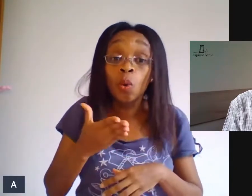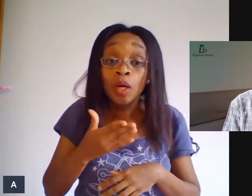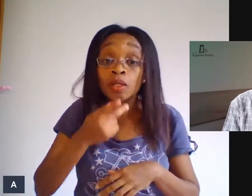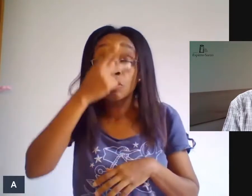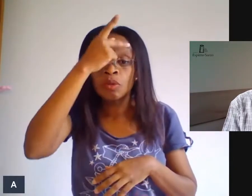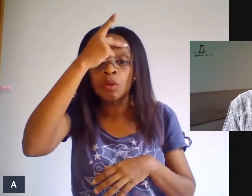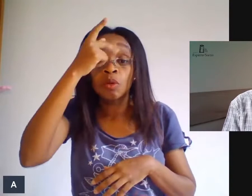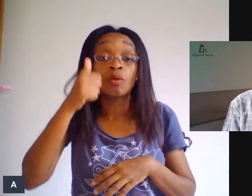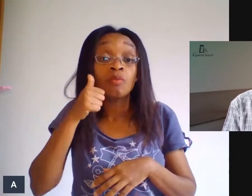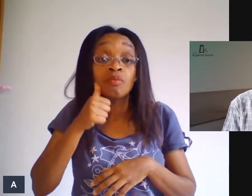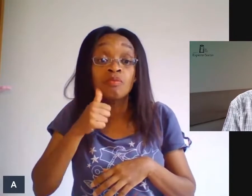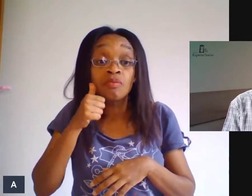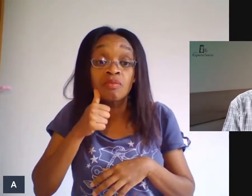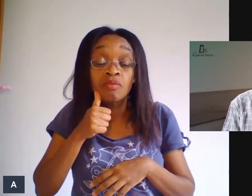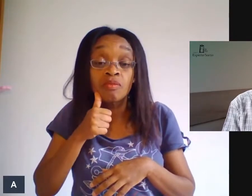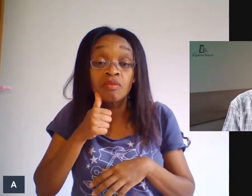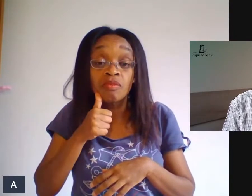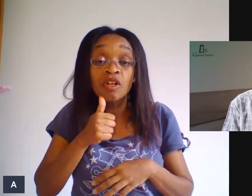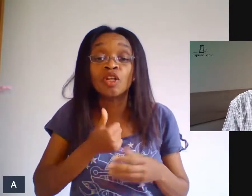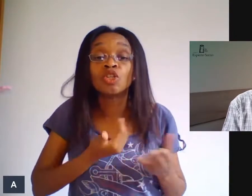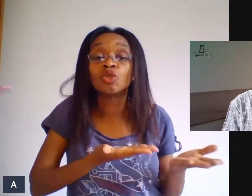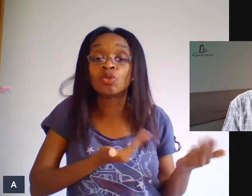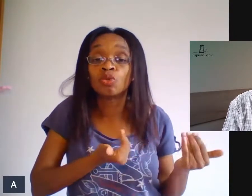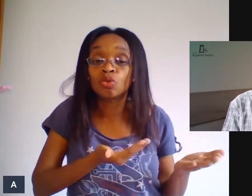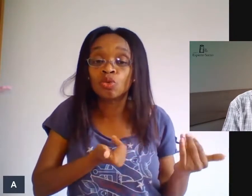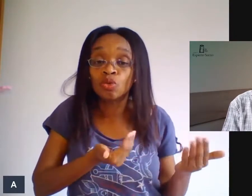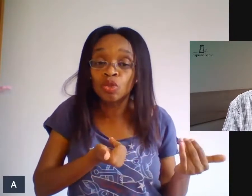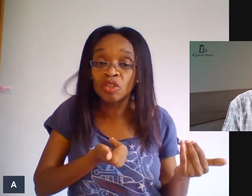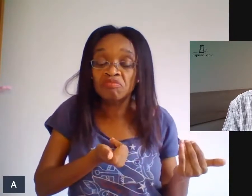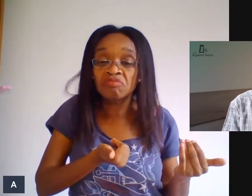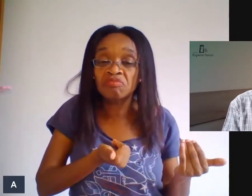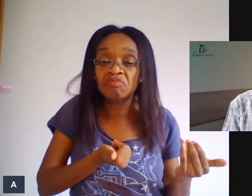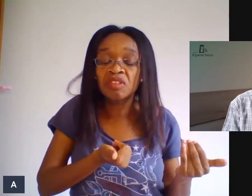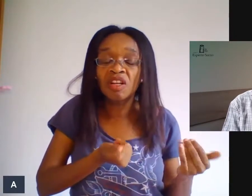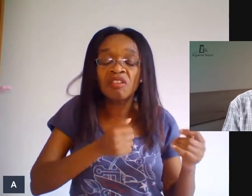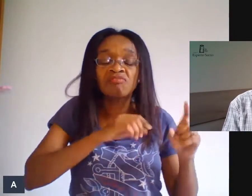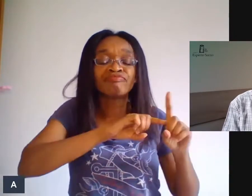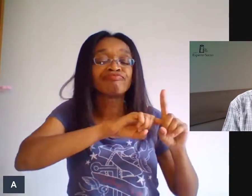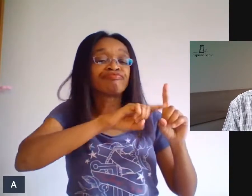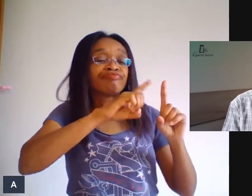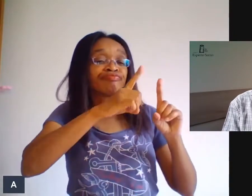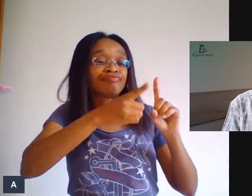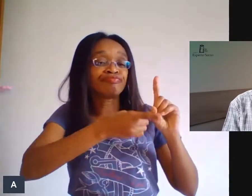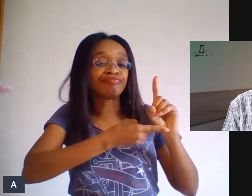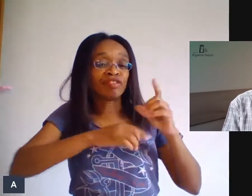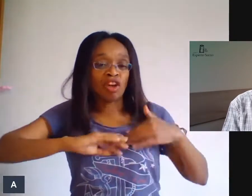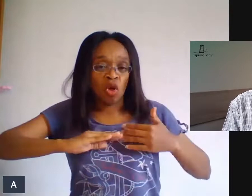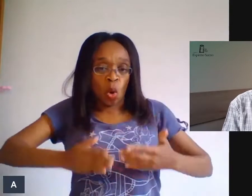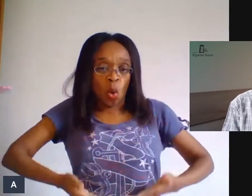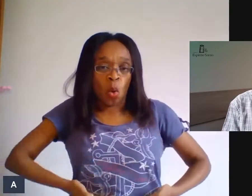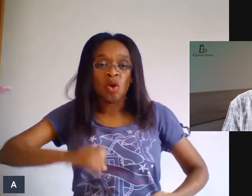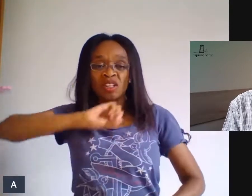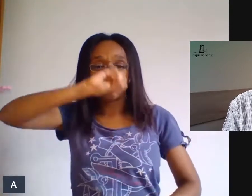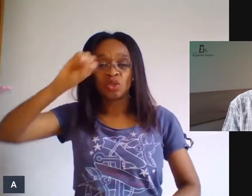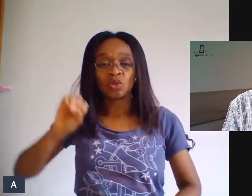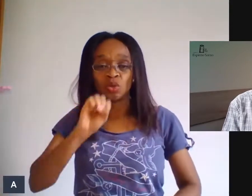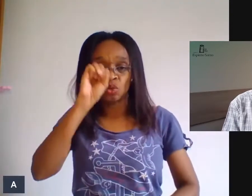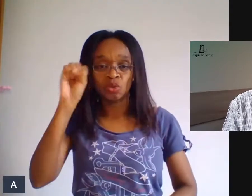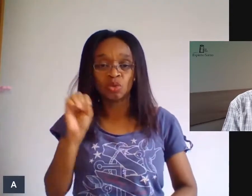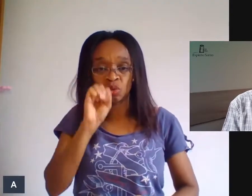pessoa, uma mulher, uma moça se engravidava, se não era casada,